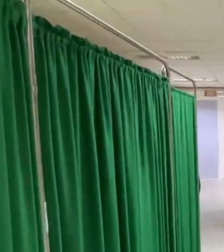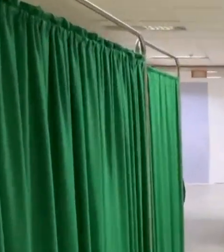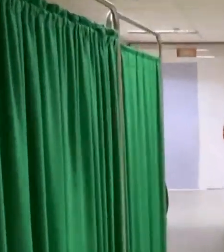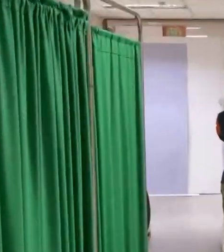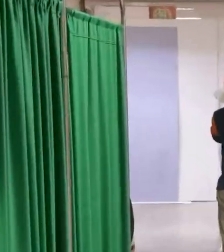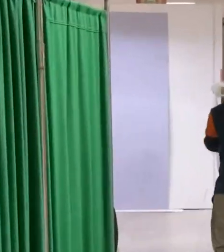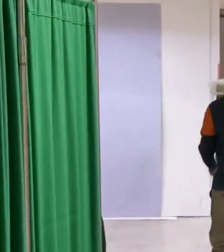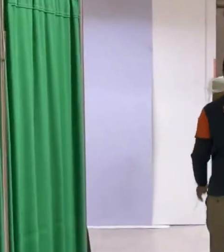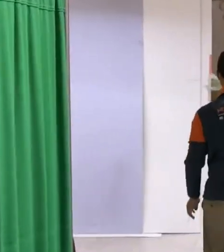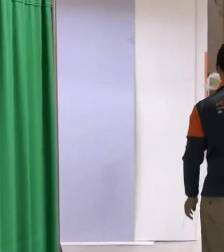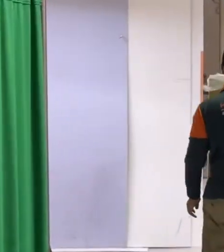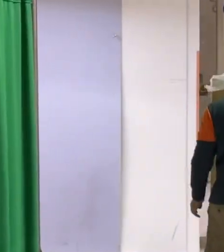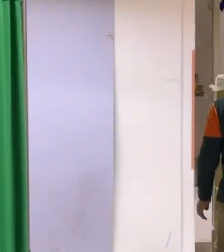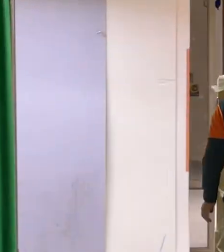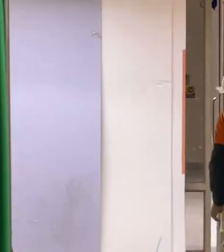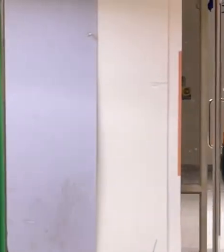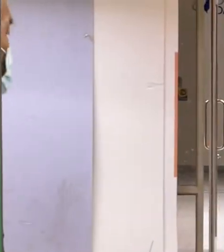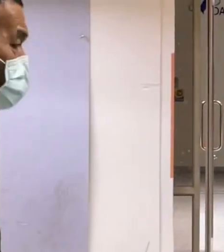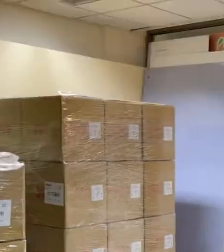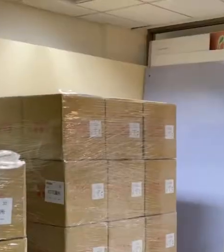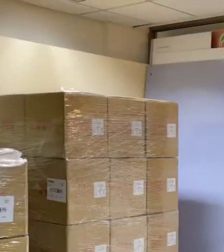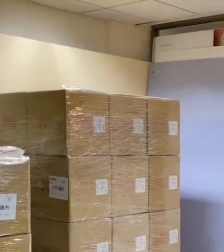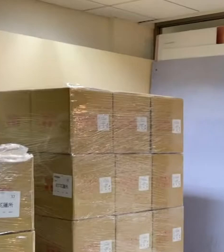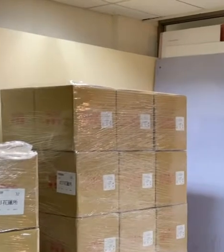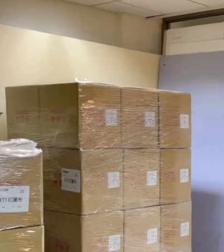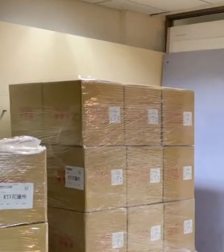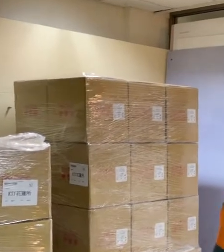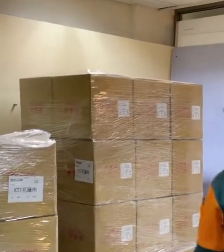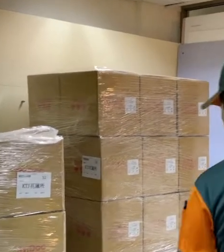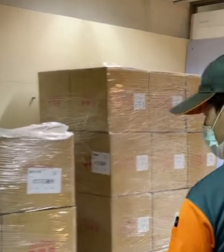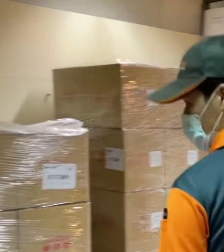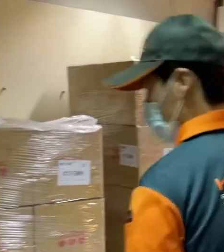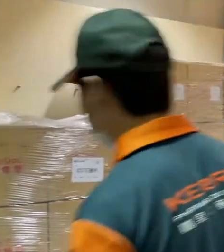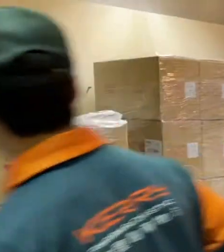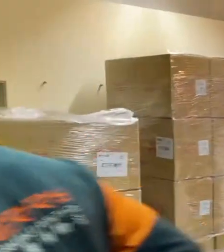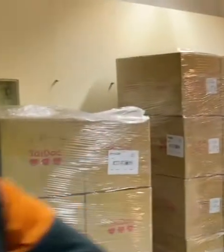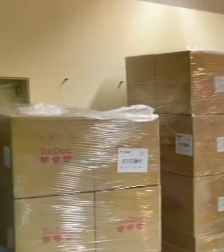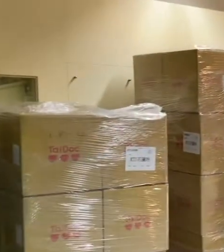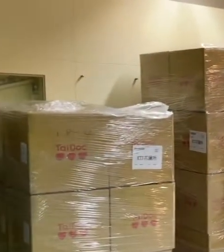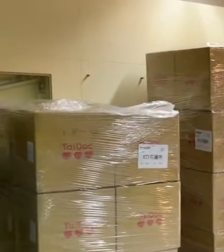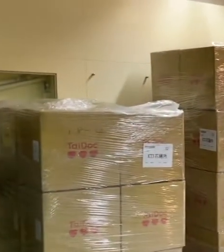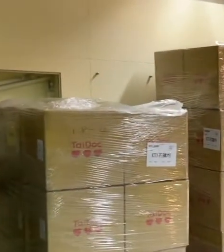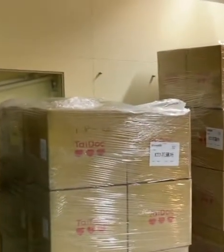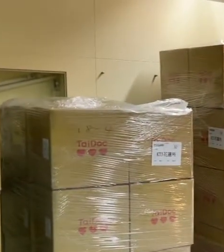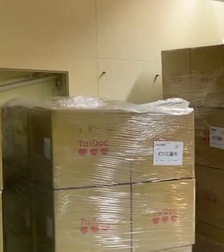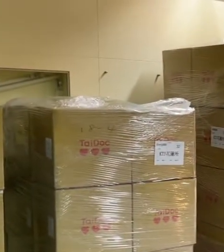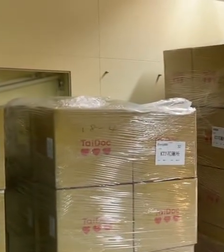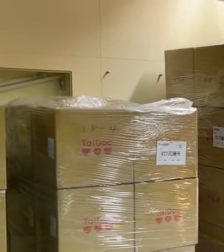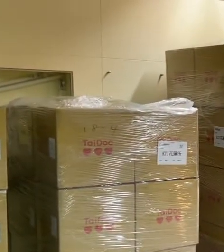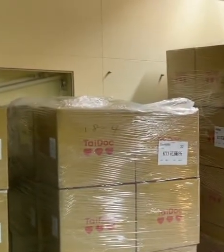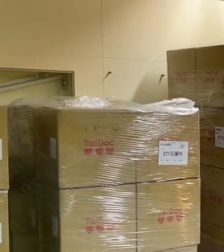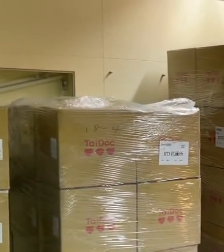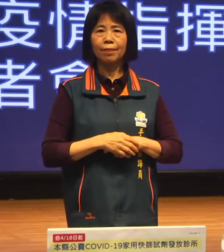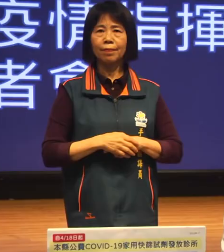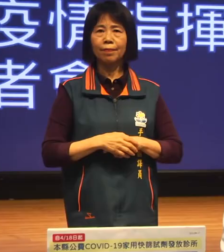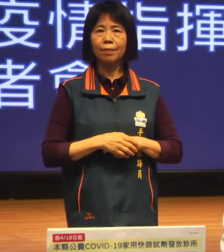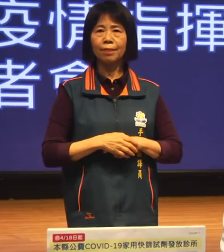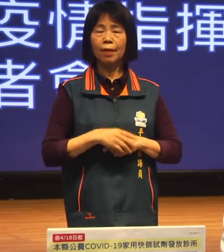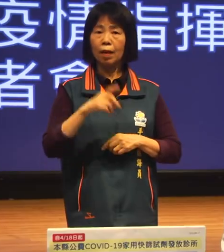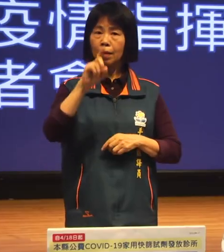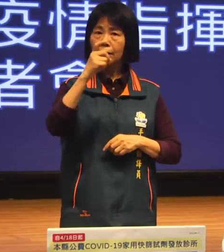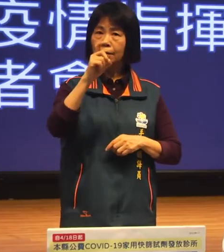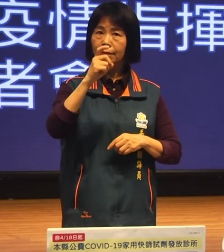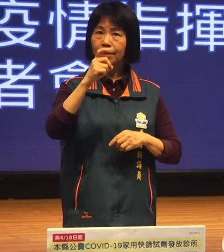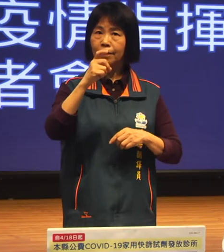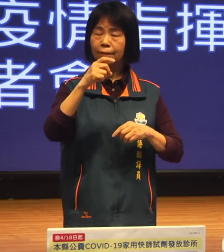框列人员来做精准使用，所以民众不是直接到医院诊所就有，需挂号经由医师评估符合资格才可领取。 这